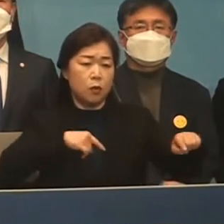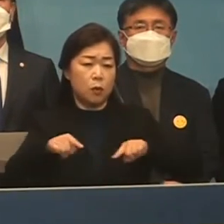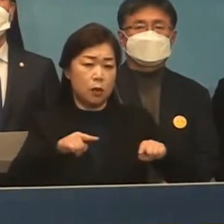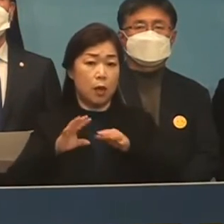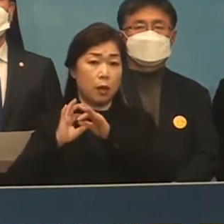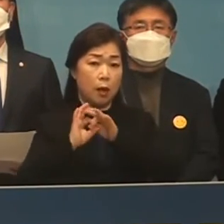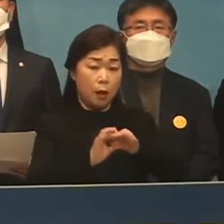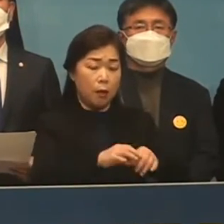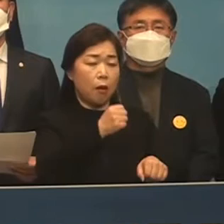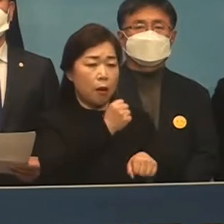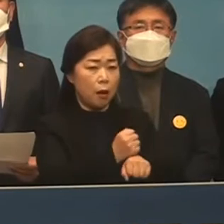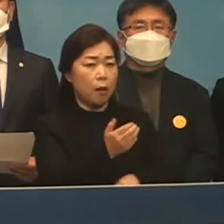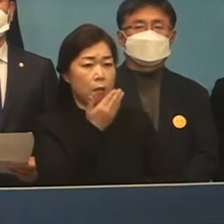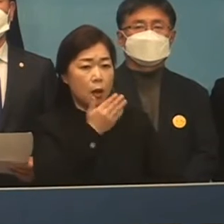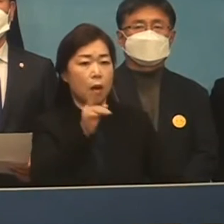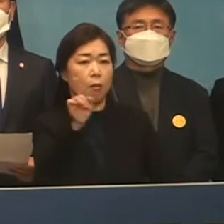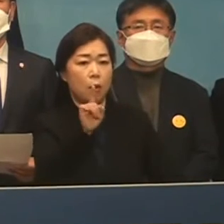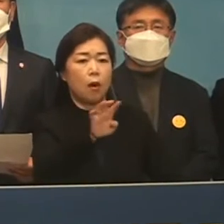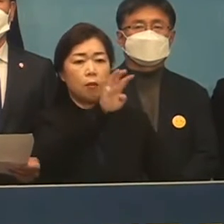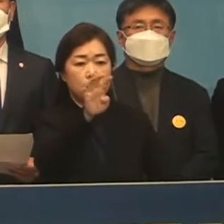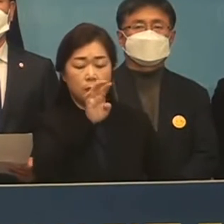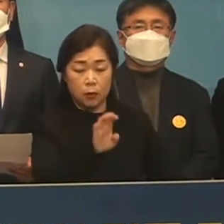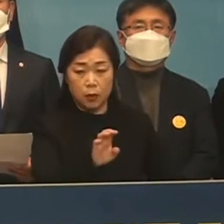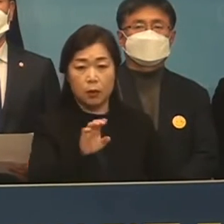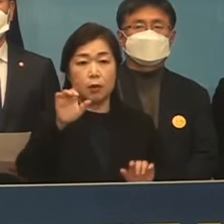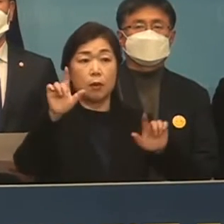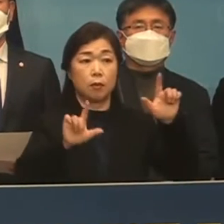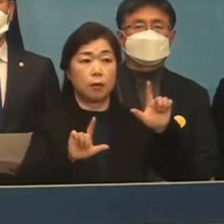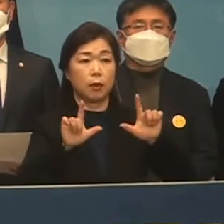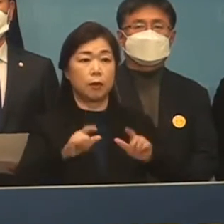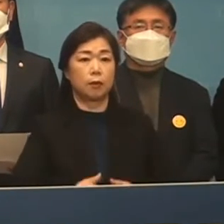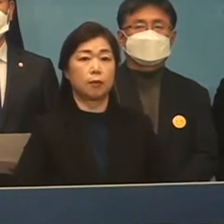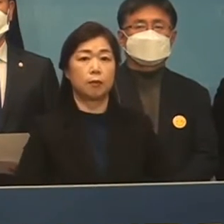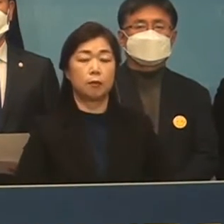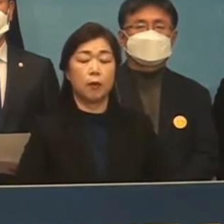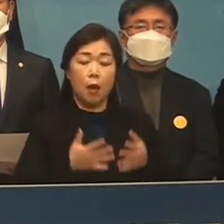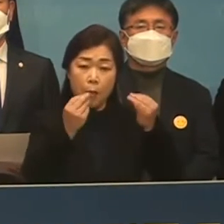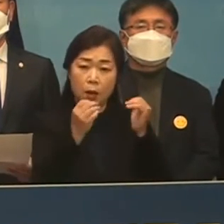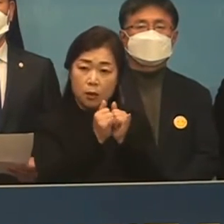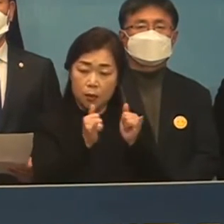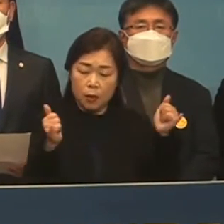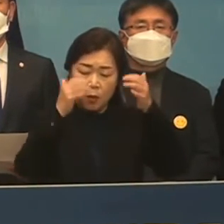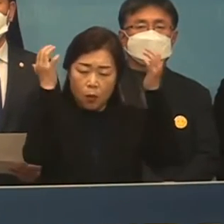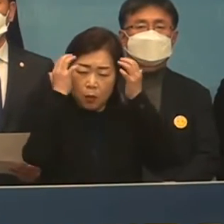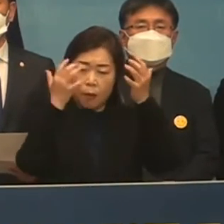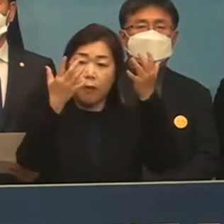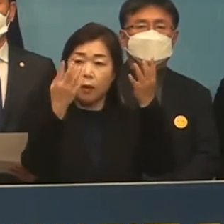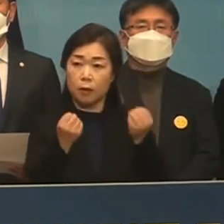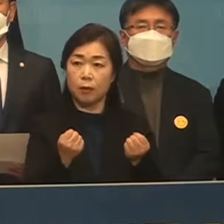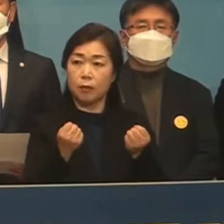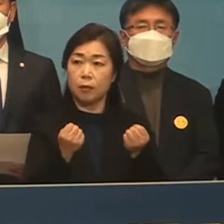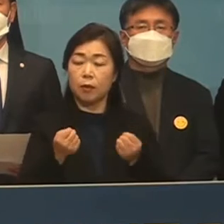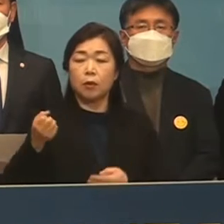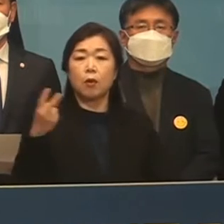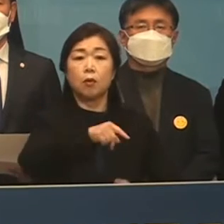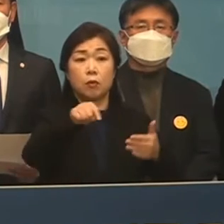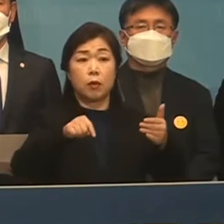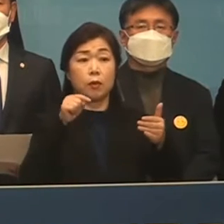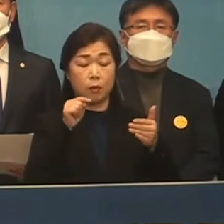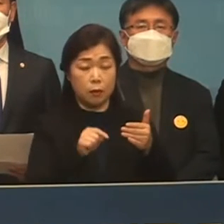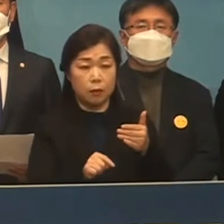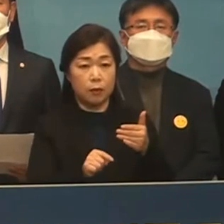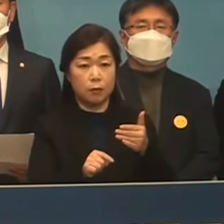더 계속될지 모르는 그런 상황입니다. 많은 분들이 고통을 겪고 있습니다만 그